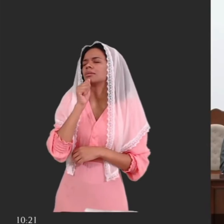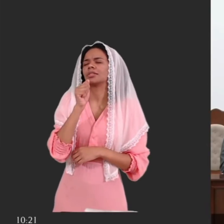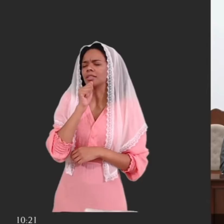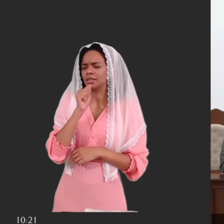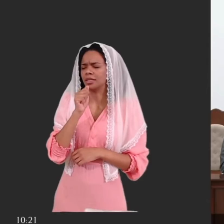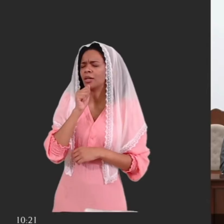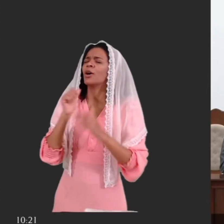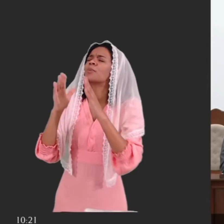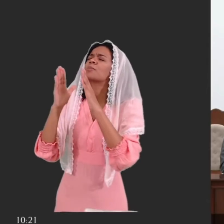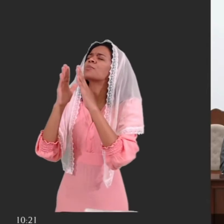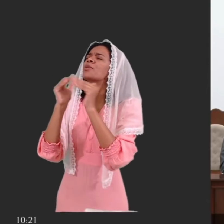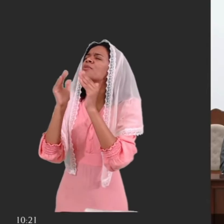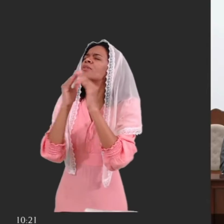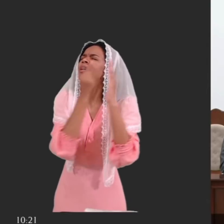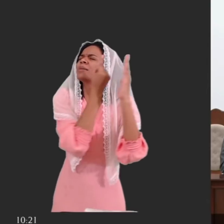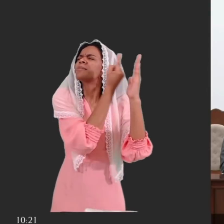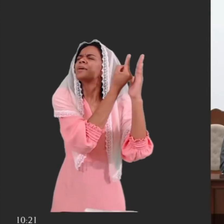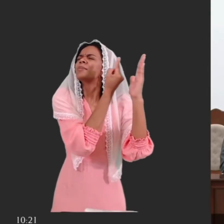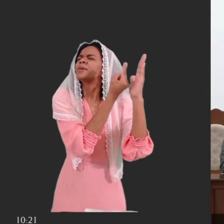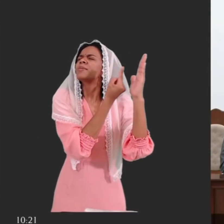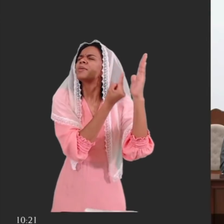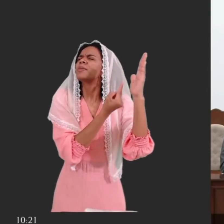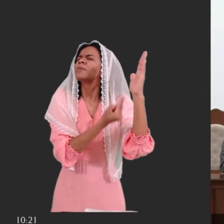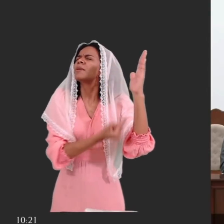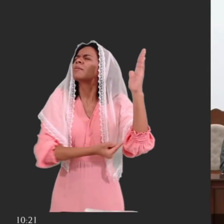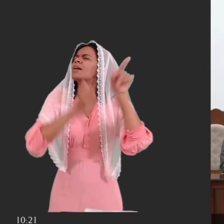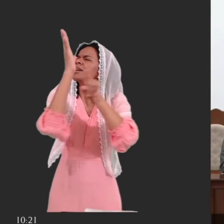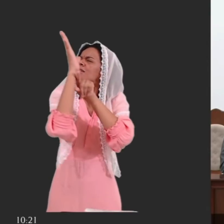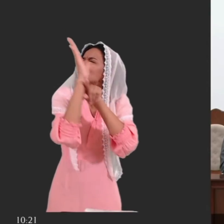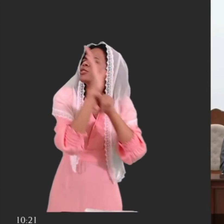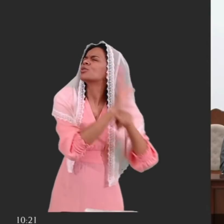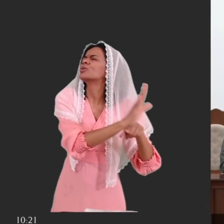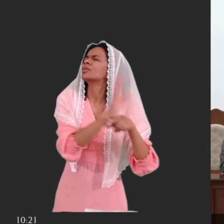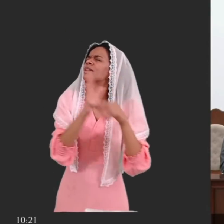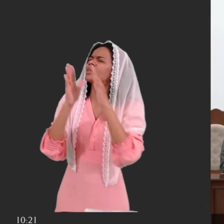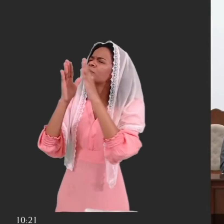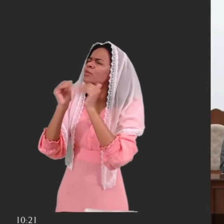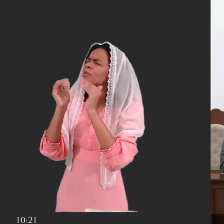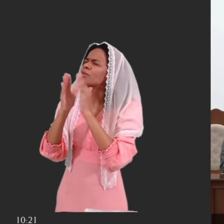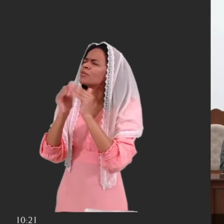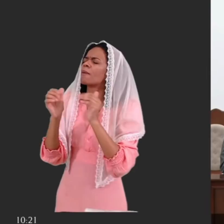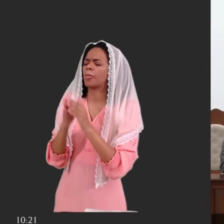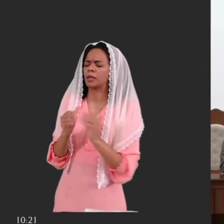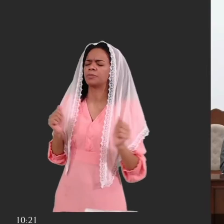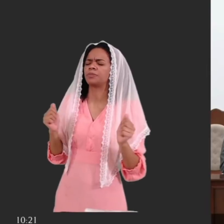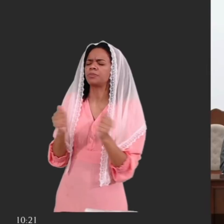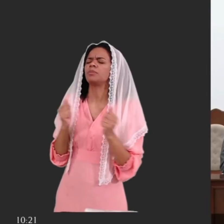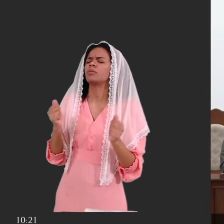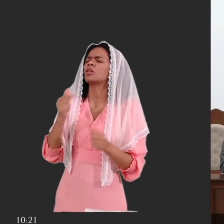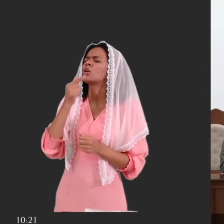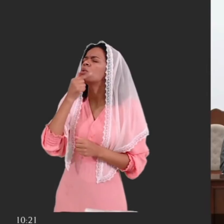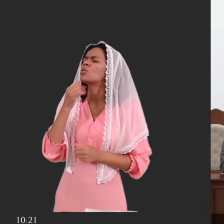Senhor, atende a cada um, ó Pai, e faz a Tua obra libertadora. Nosso irmão